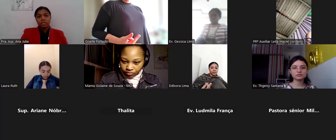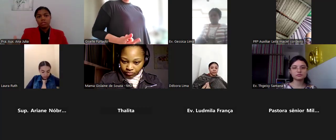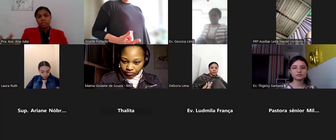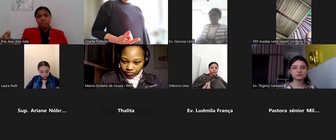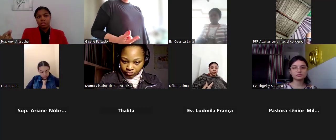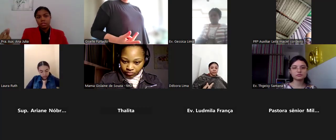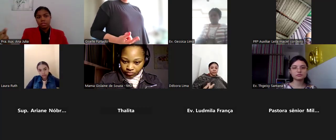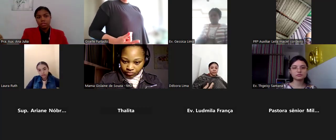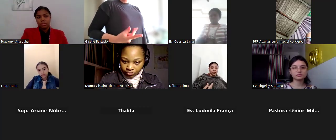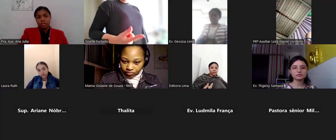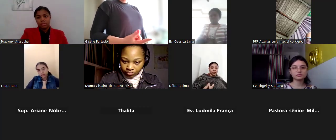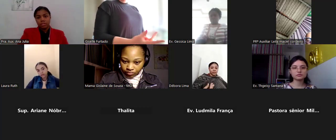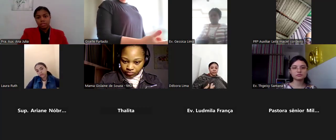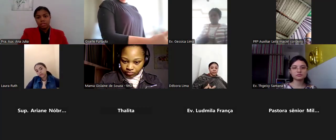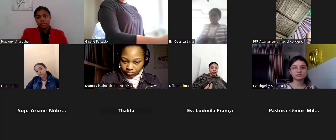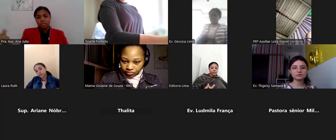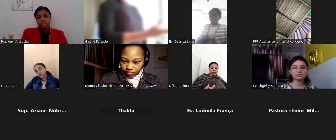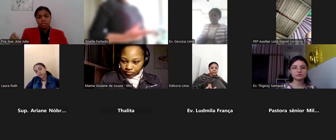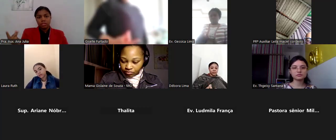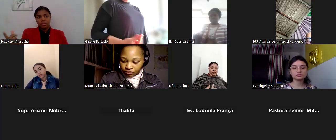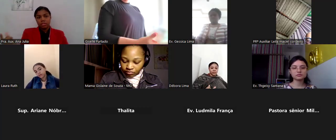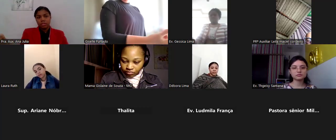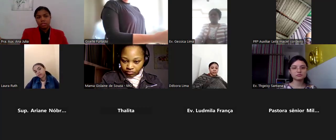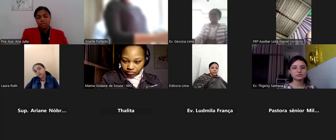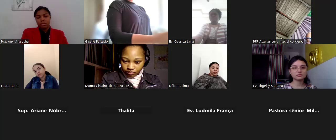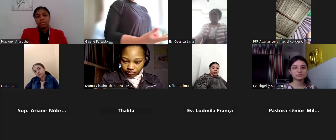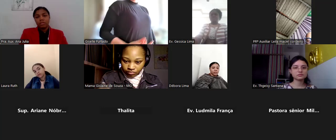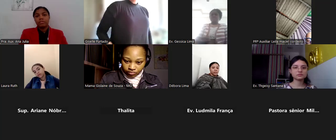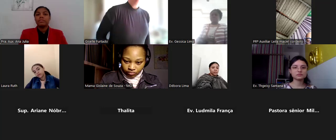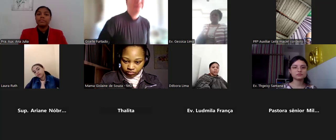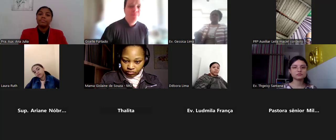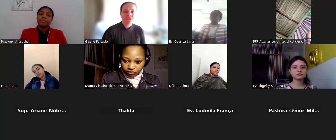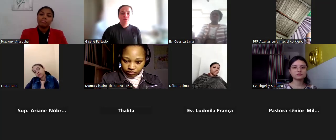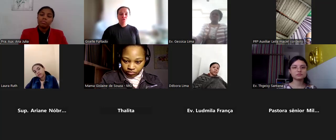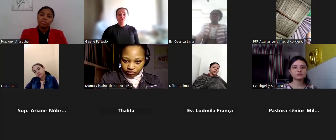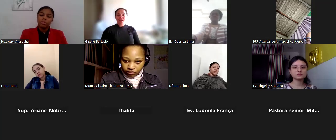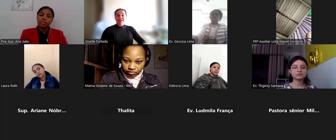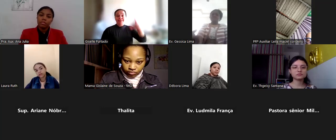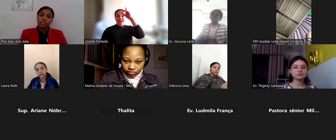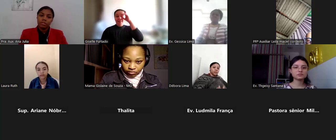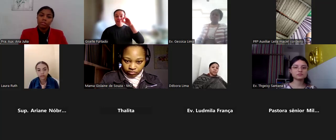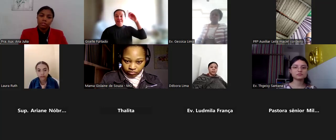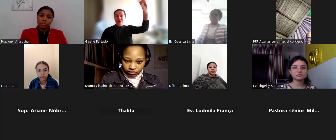só vai fazer isso aqui. E vai para frente. Eterno. Por exemplo, eu vou falar que é